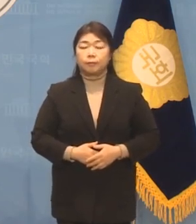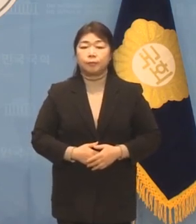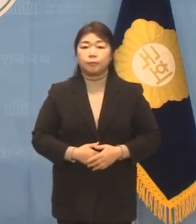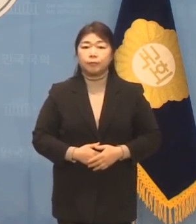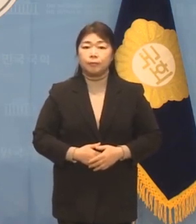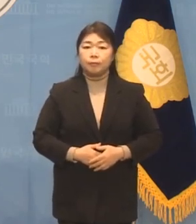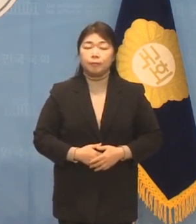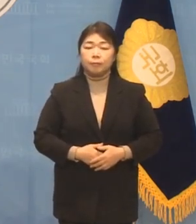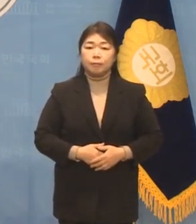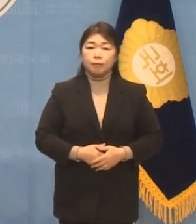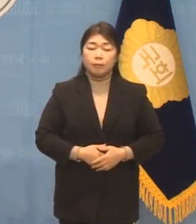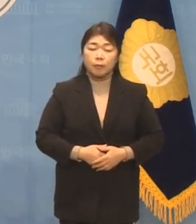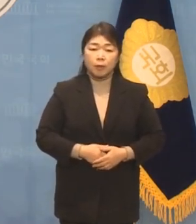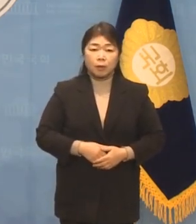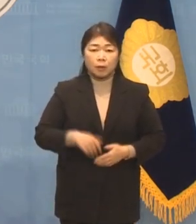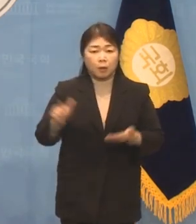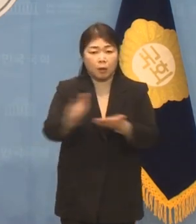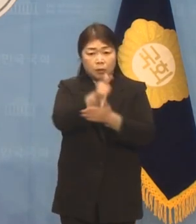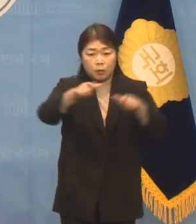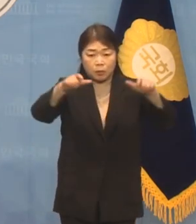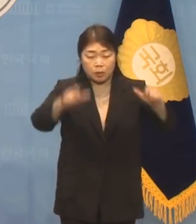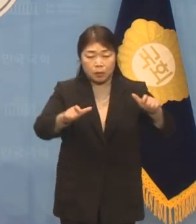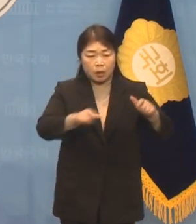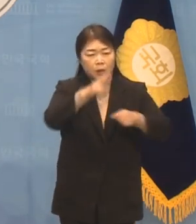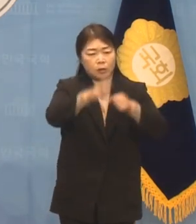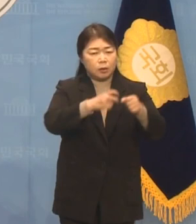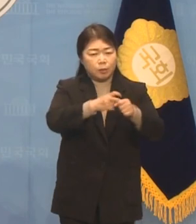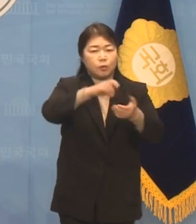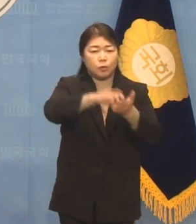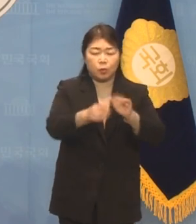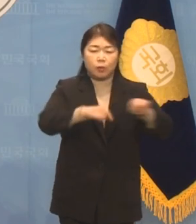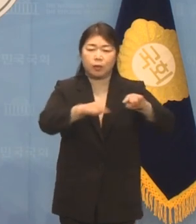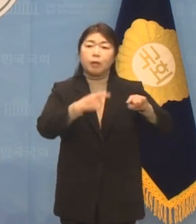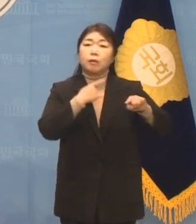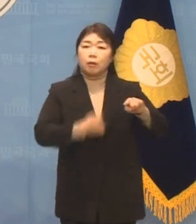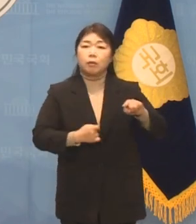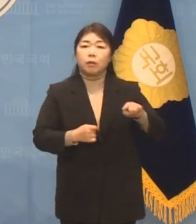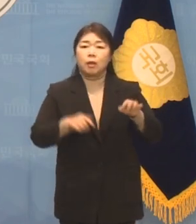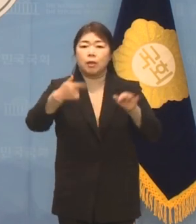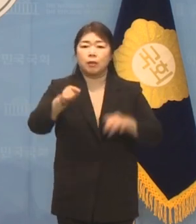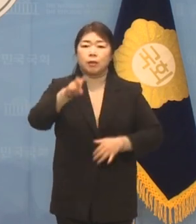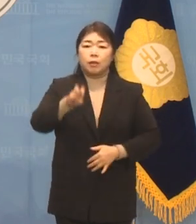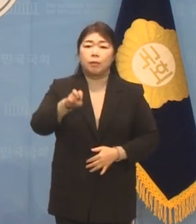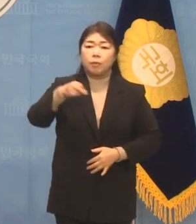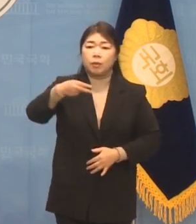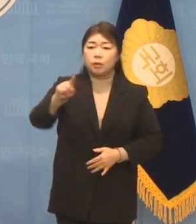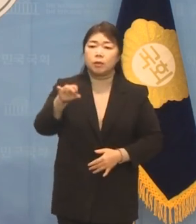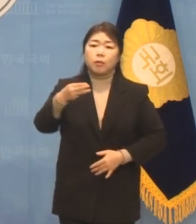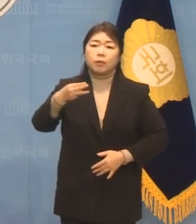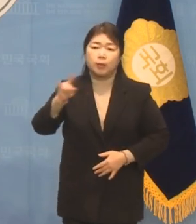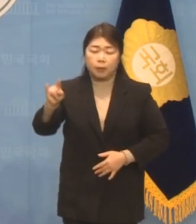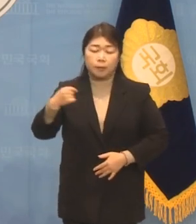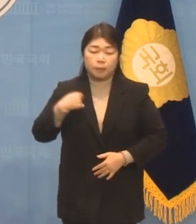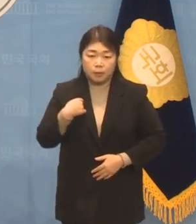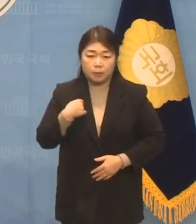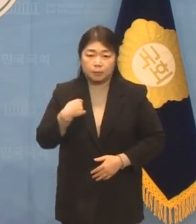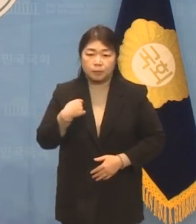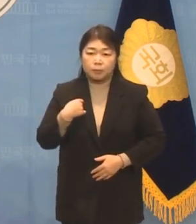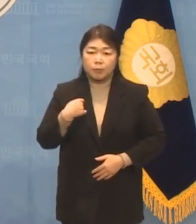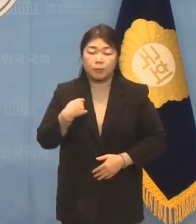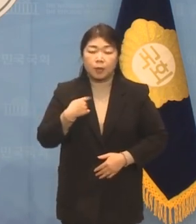20여 년 강서에 뿌리 내린 김성태의 정치가 우리 당 후보를 승리로